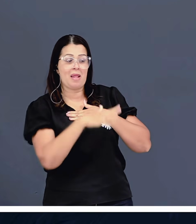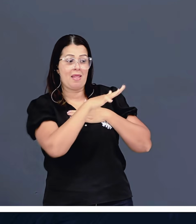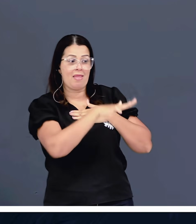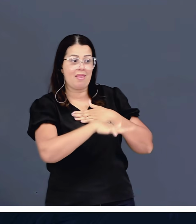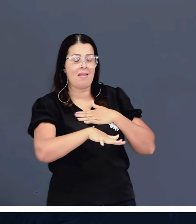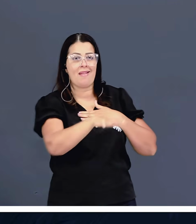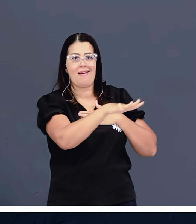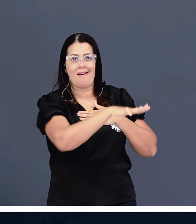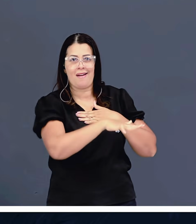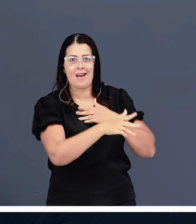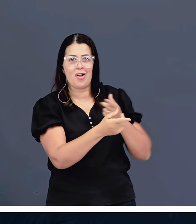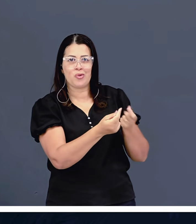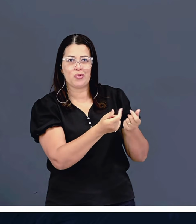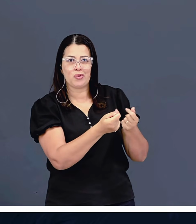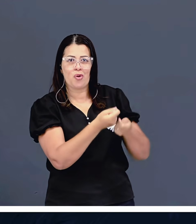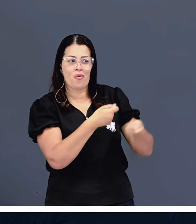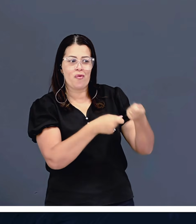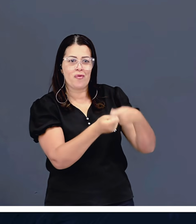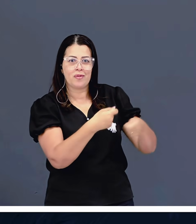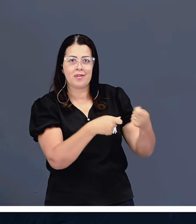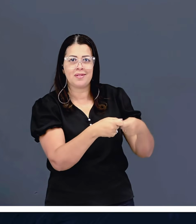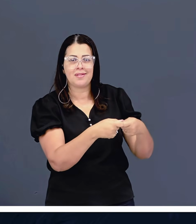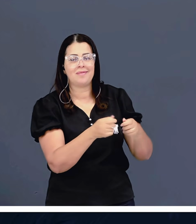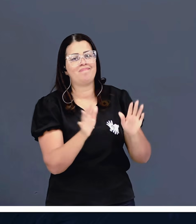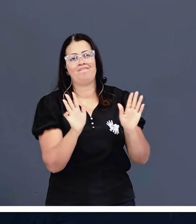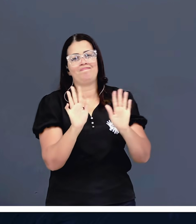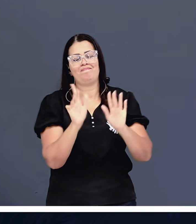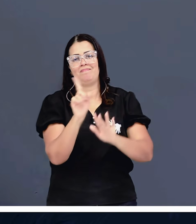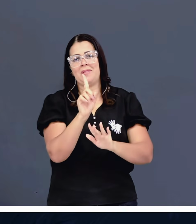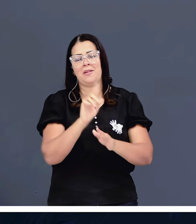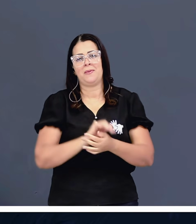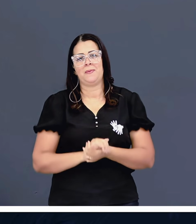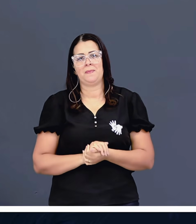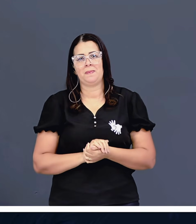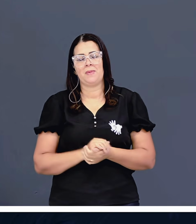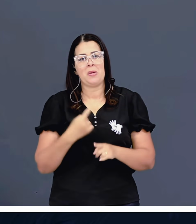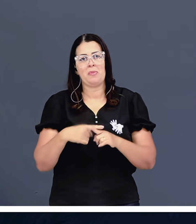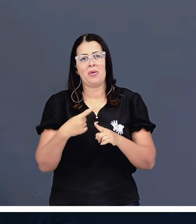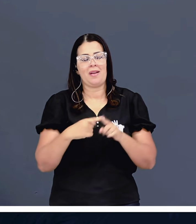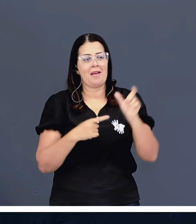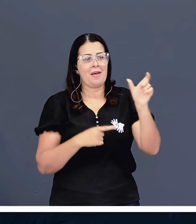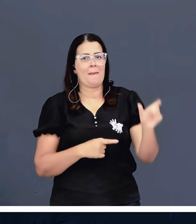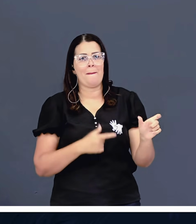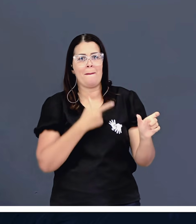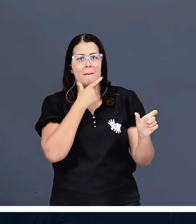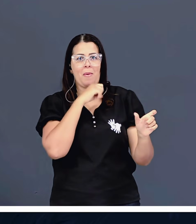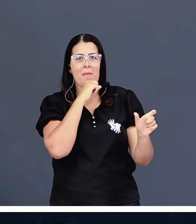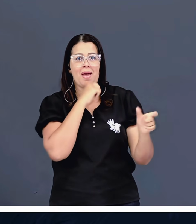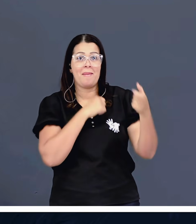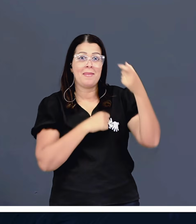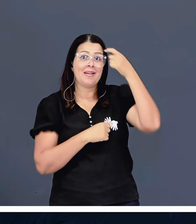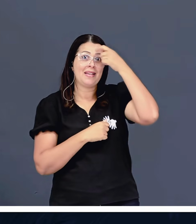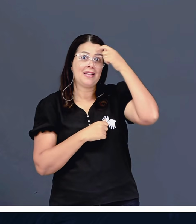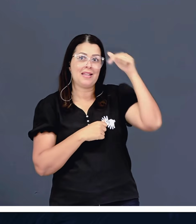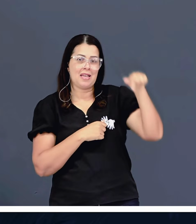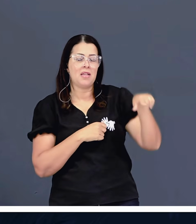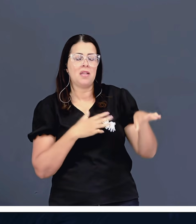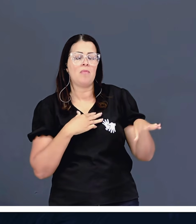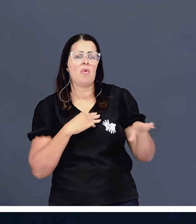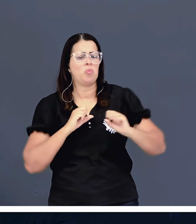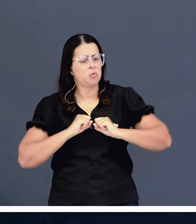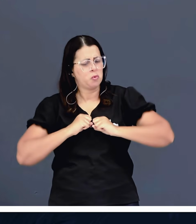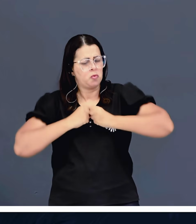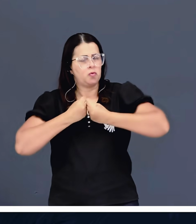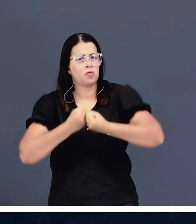área específica, não. Porque a mentalidade dele, que entendo, ele deu o seu